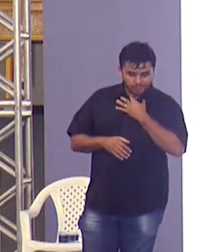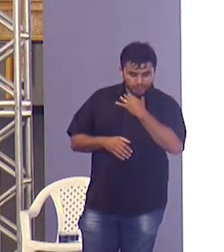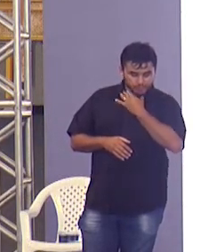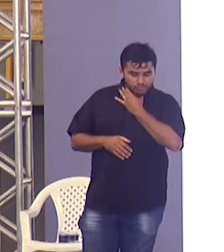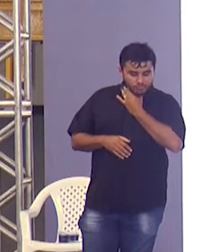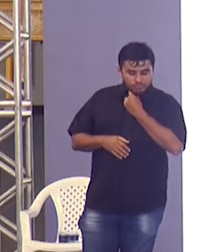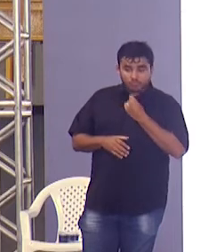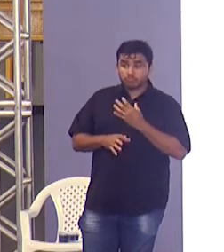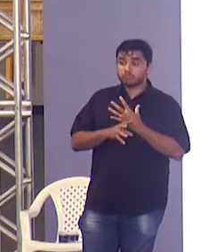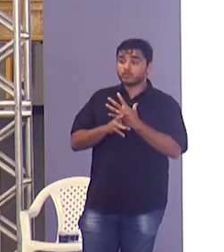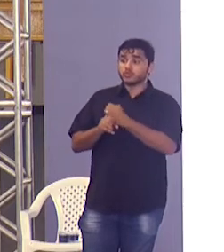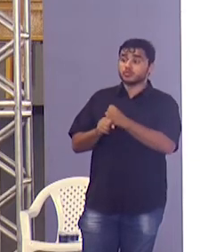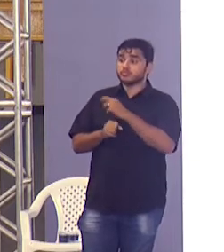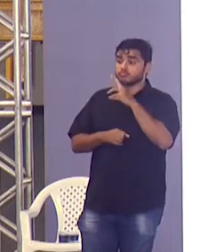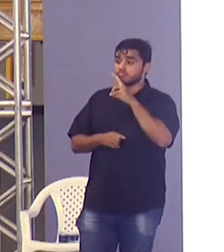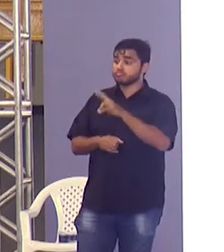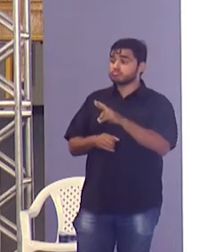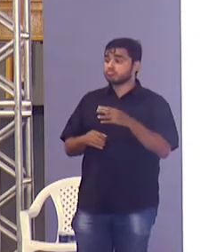Quanto é que dá o X?